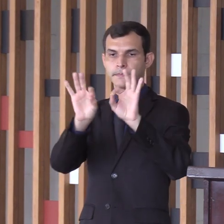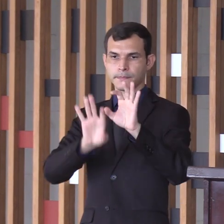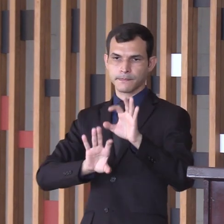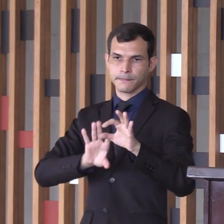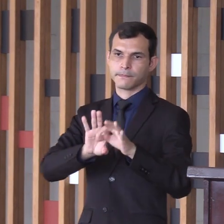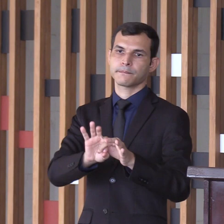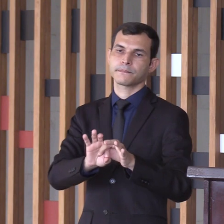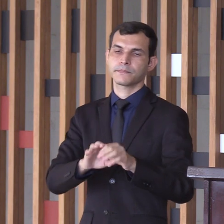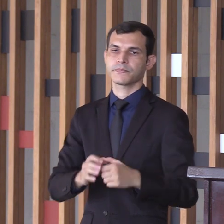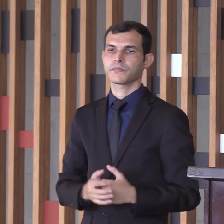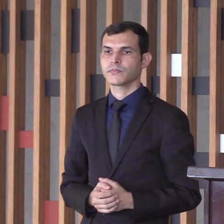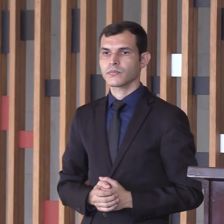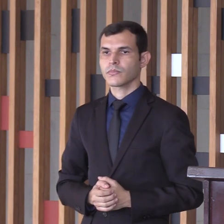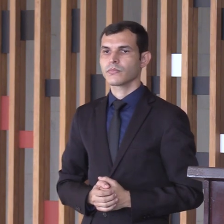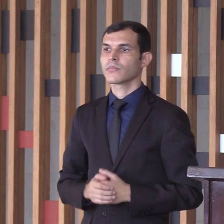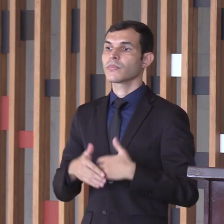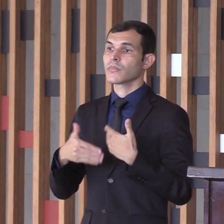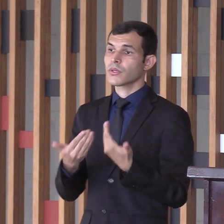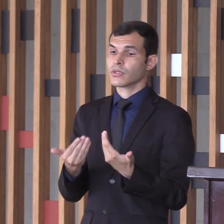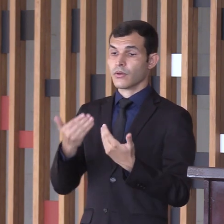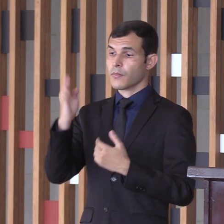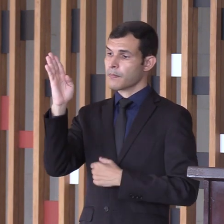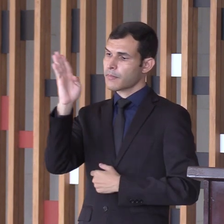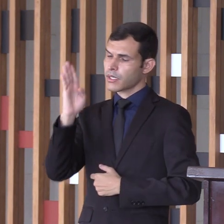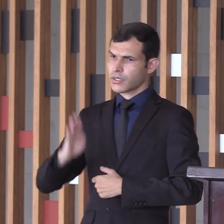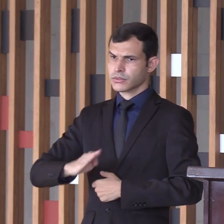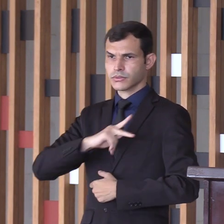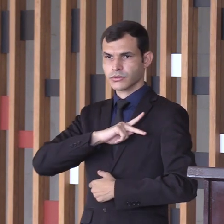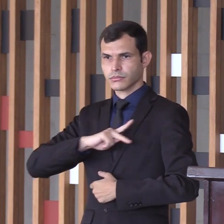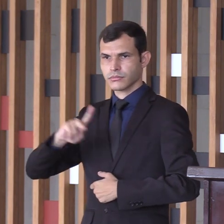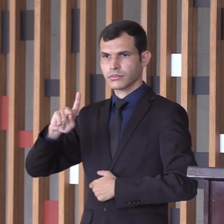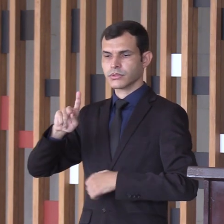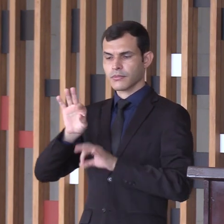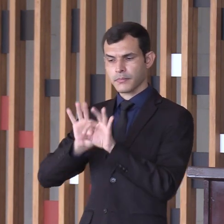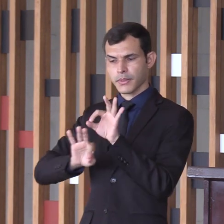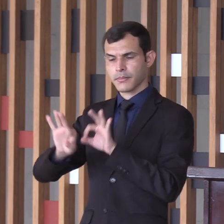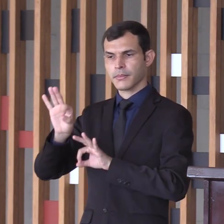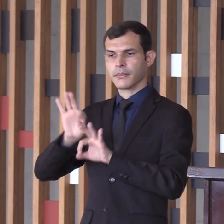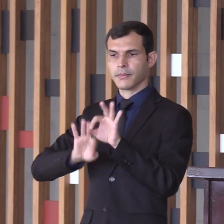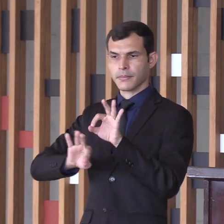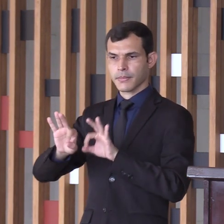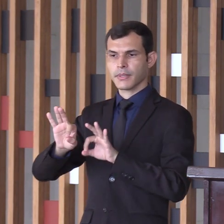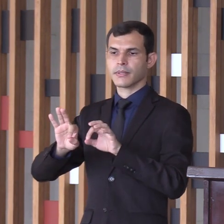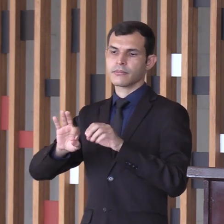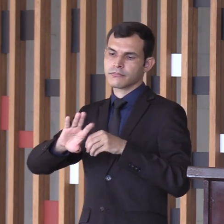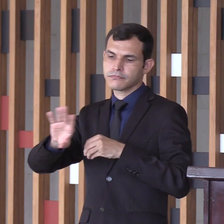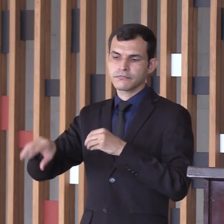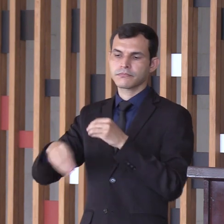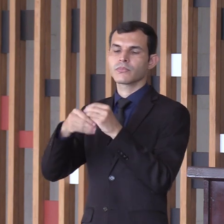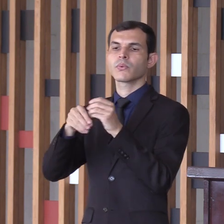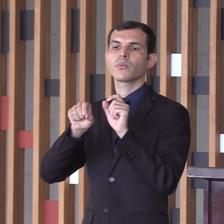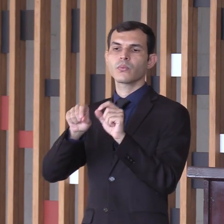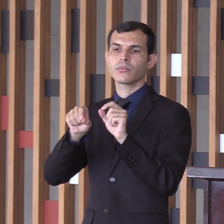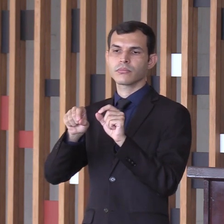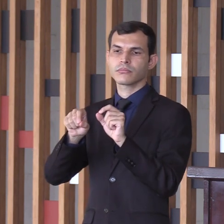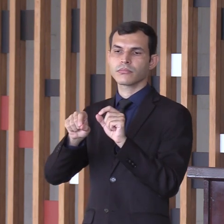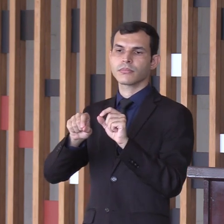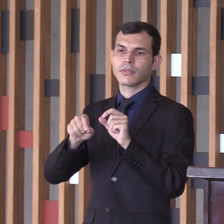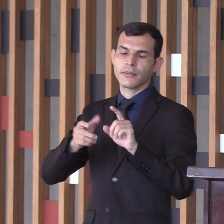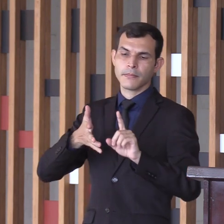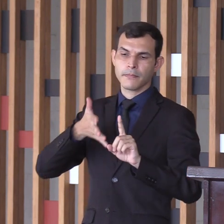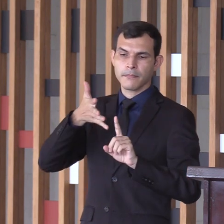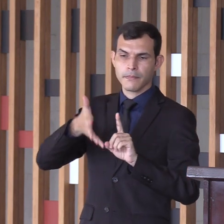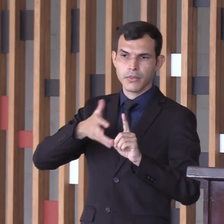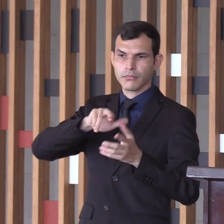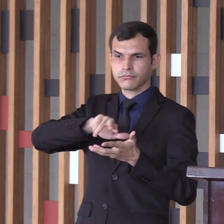No contexto de preparação da presidência brasileira da INTOSAI, ademais de colóquios, seminários e reuniões para articular posições